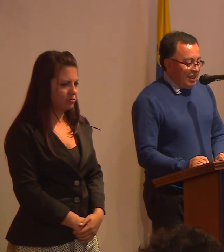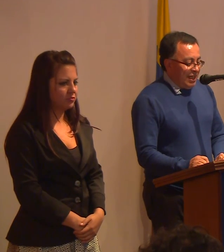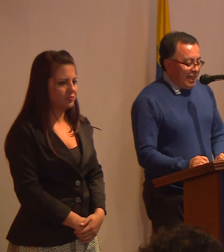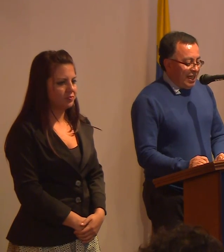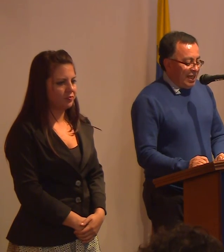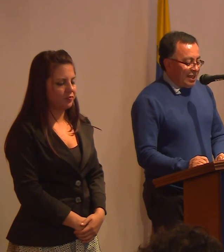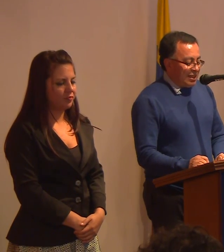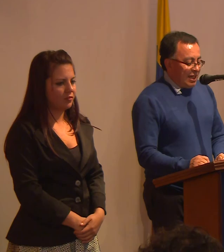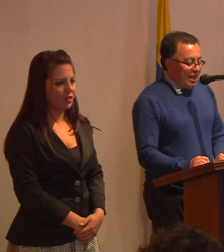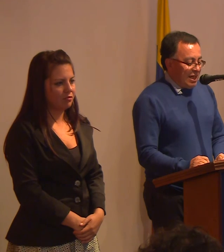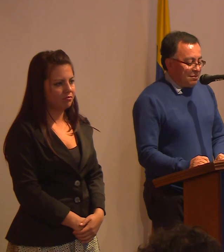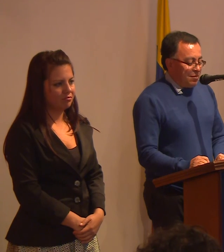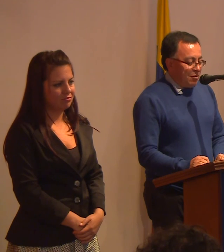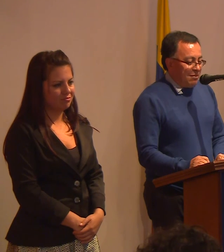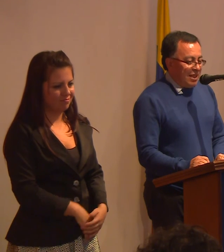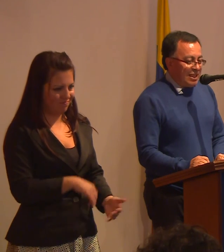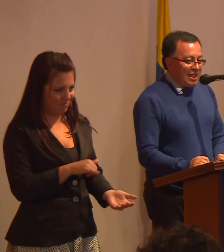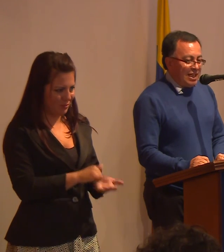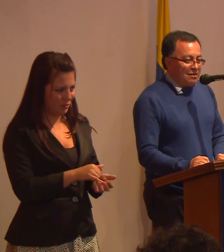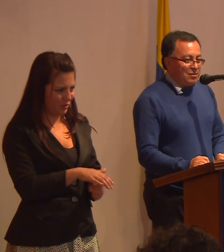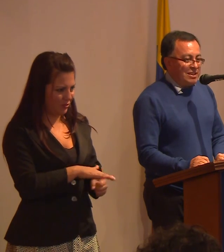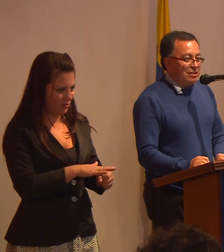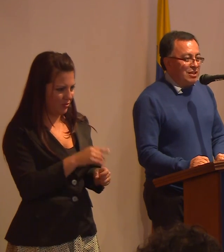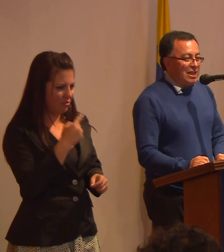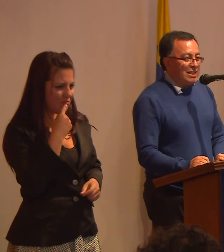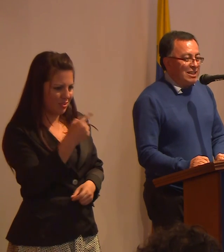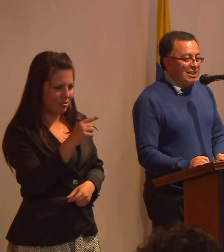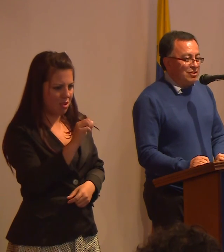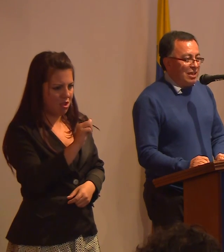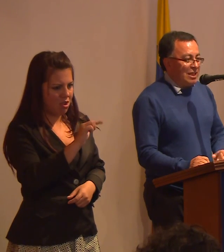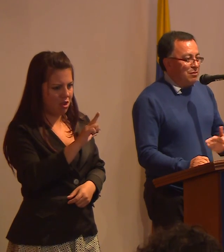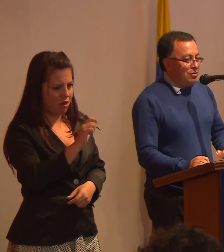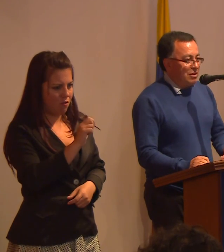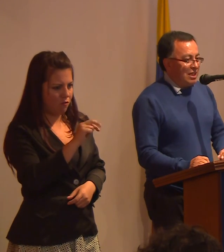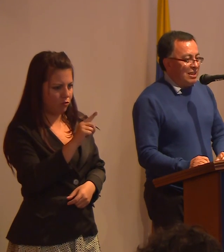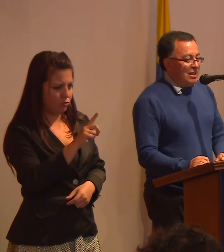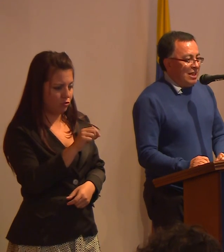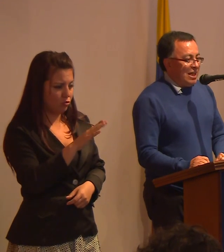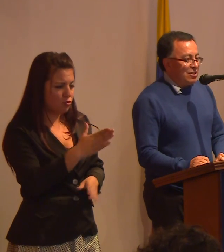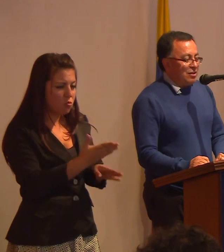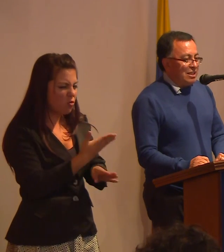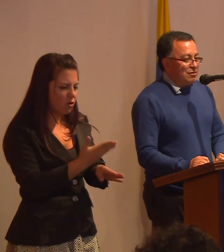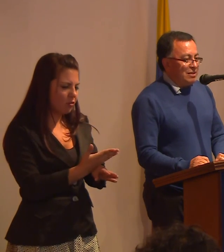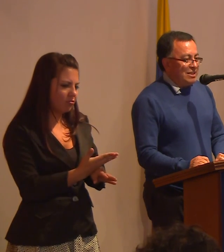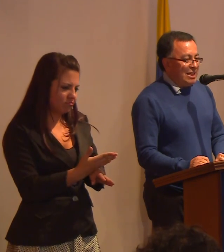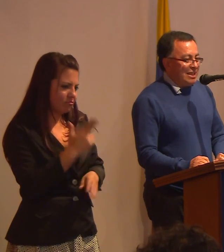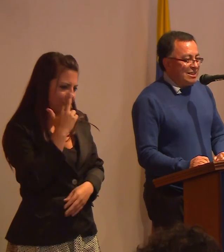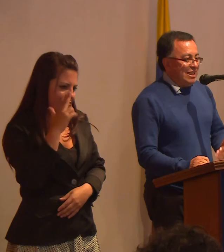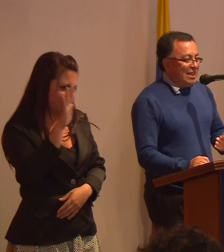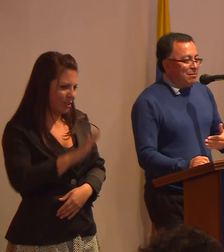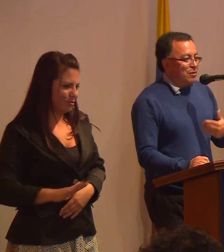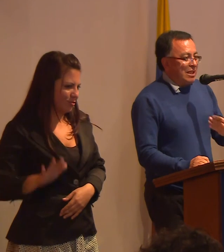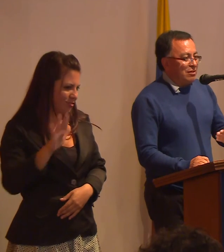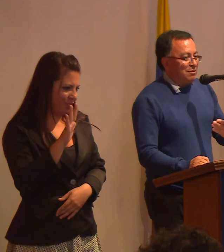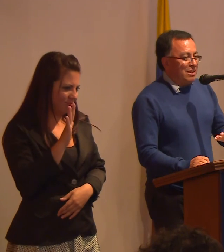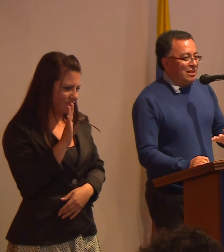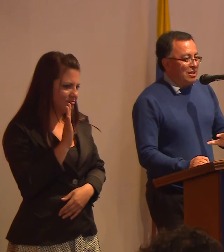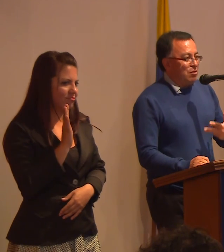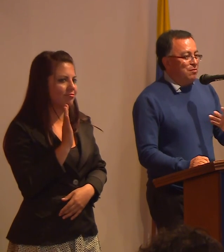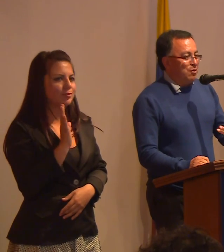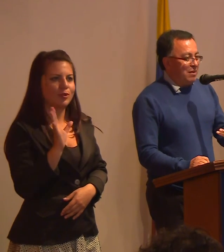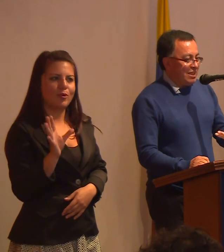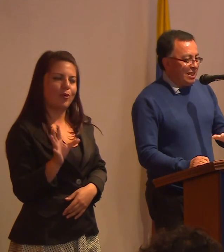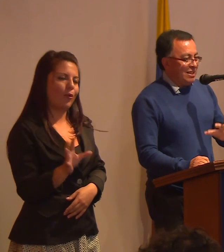Alfonso, la problemática pues tiene un carácter nacional que involucra a todas las universidades y que por tanto